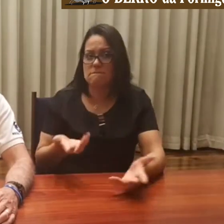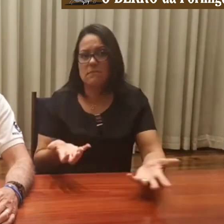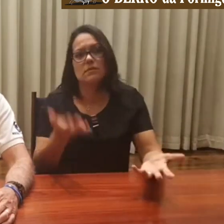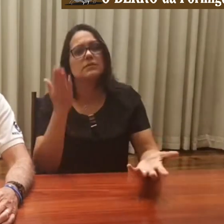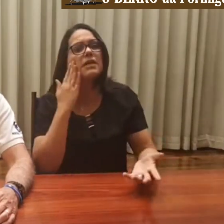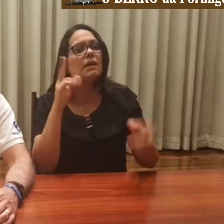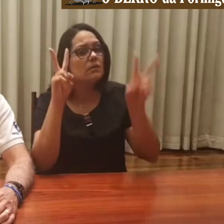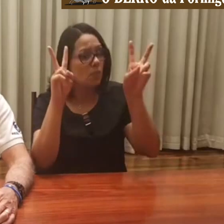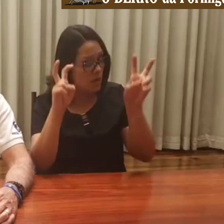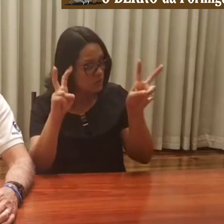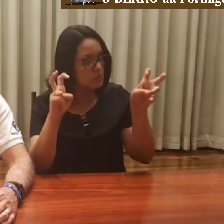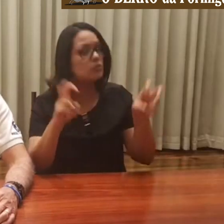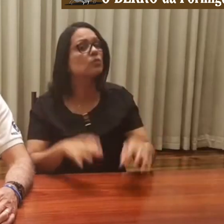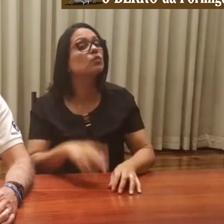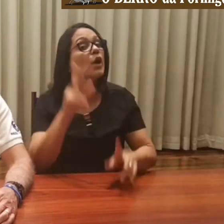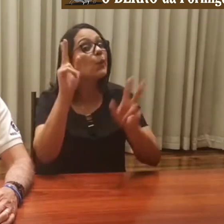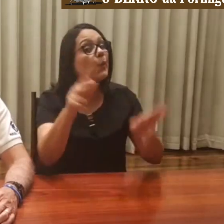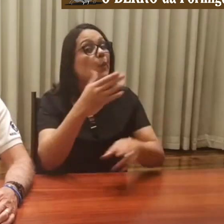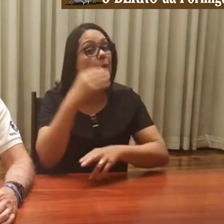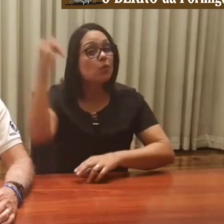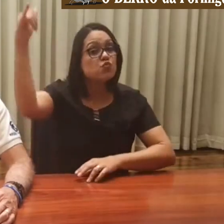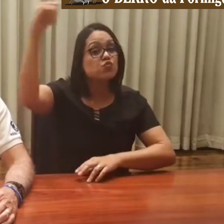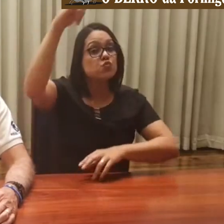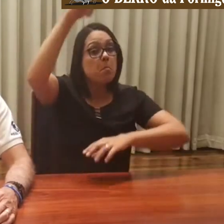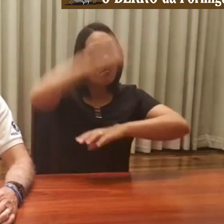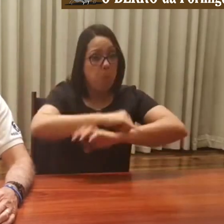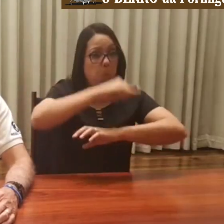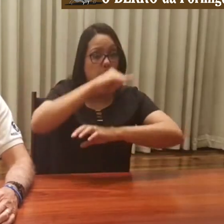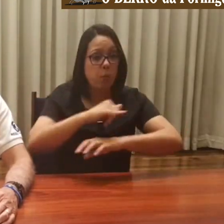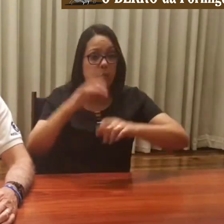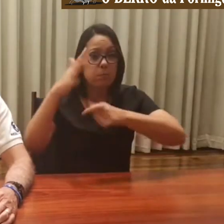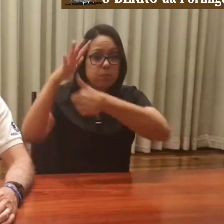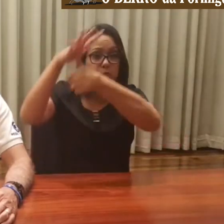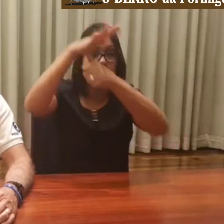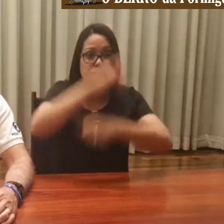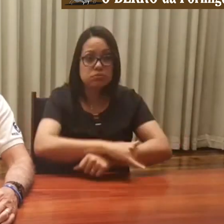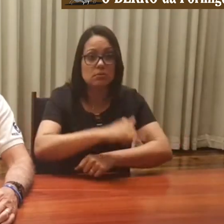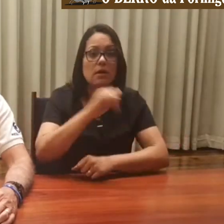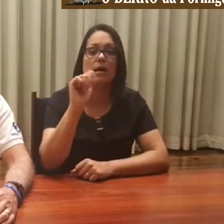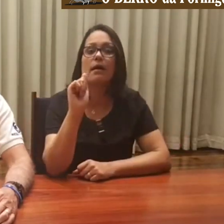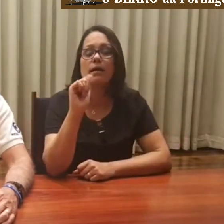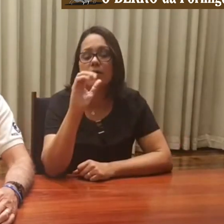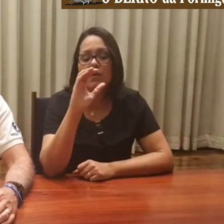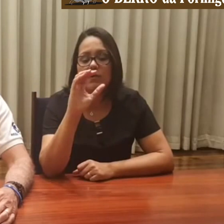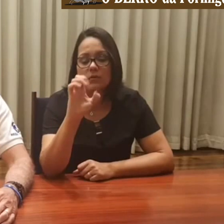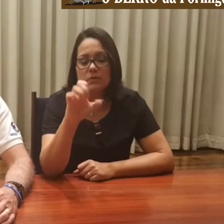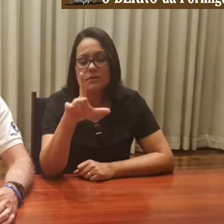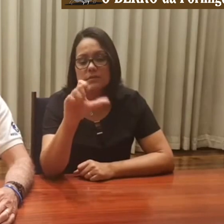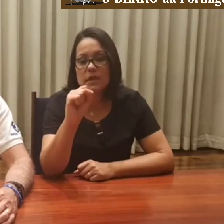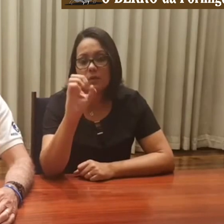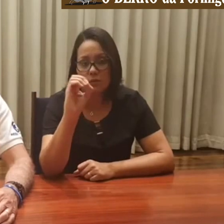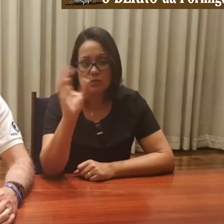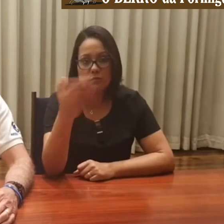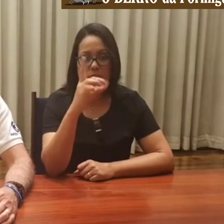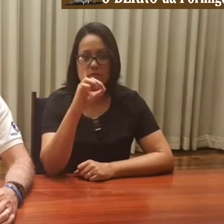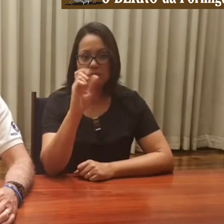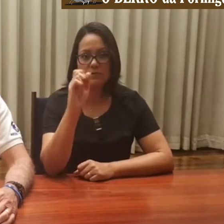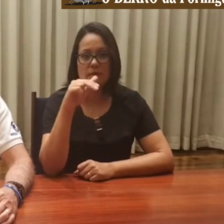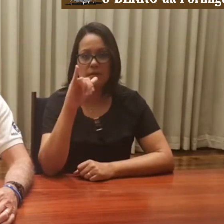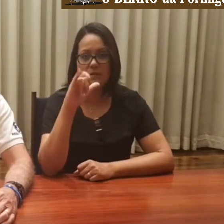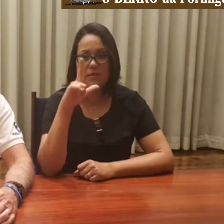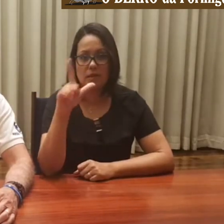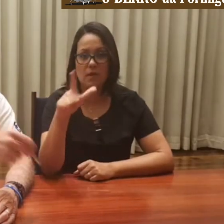muito parecido com o caso Celso Daniel, que 9 pessoas, que desde o pobre garçom que serviu a